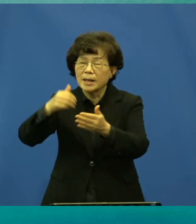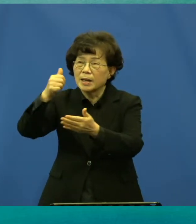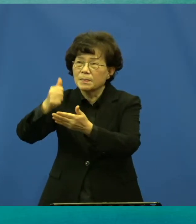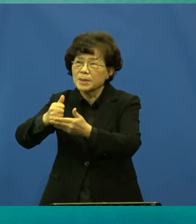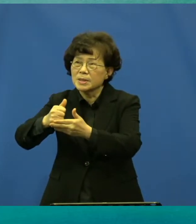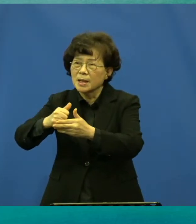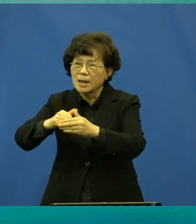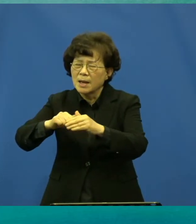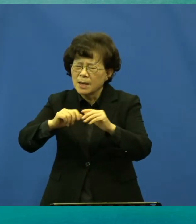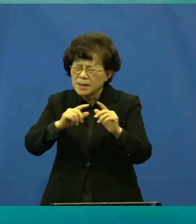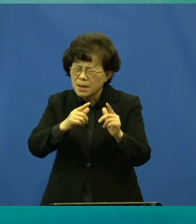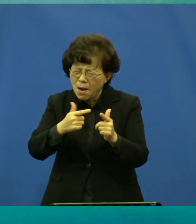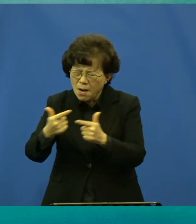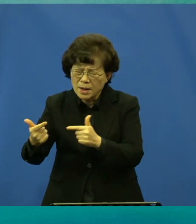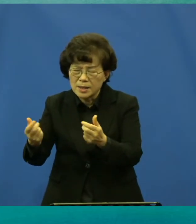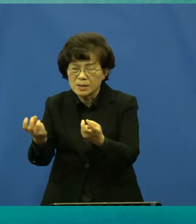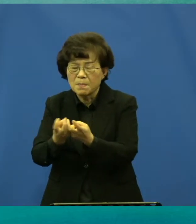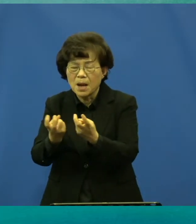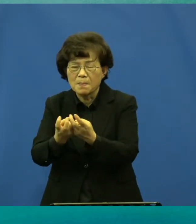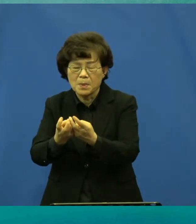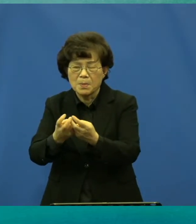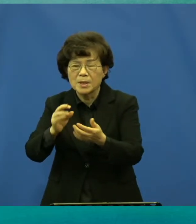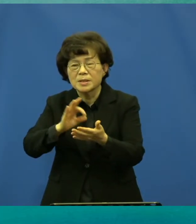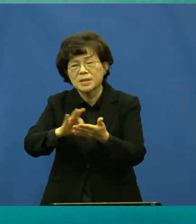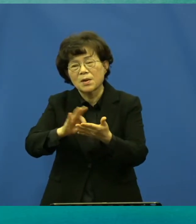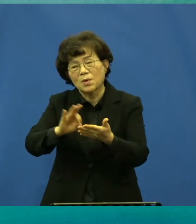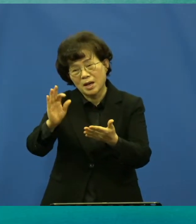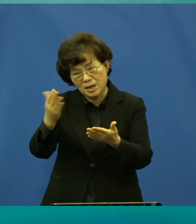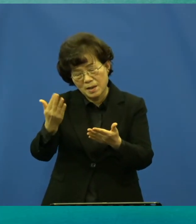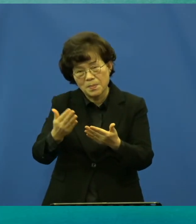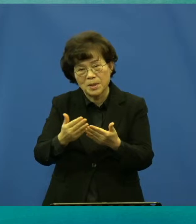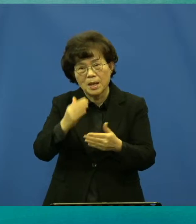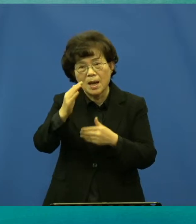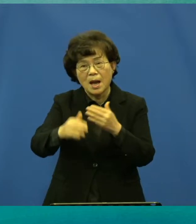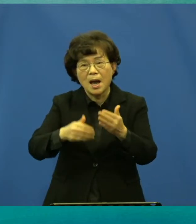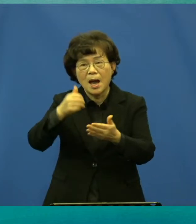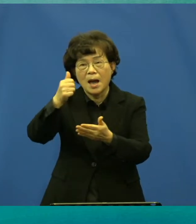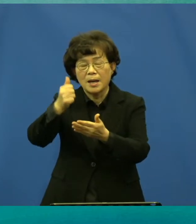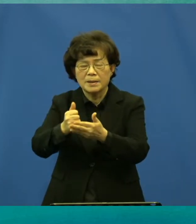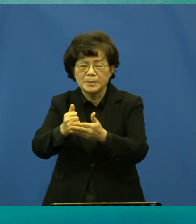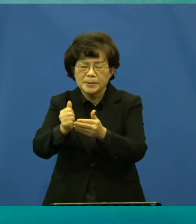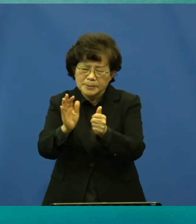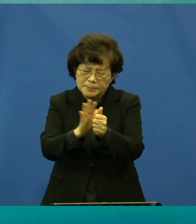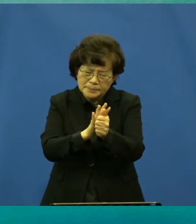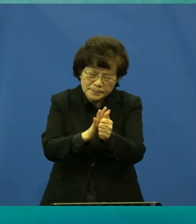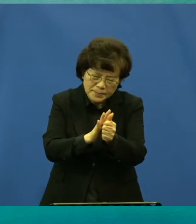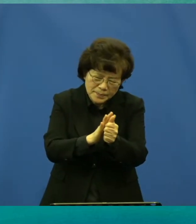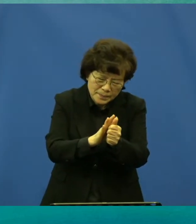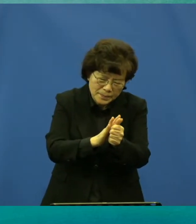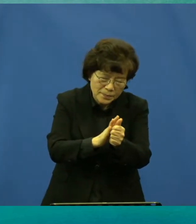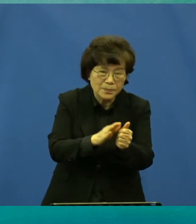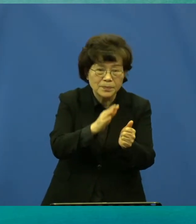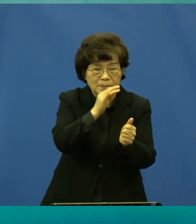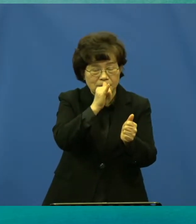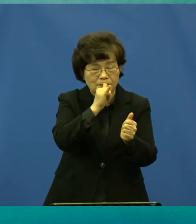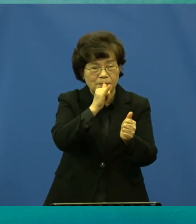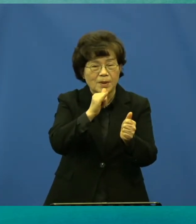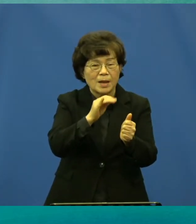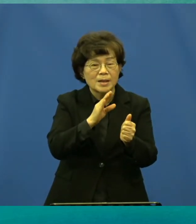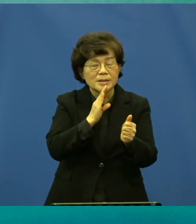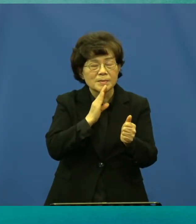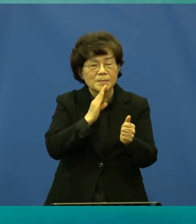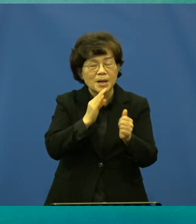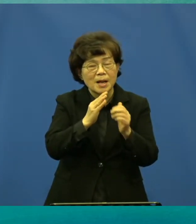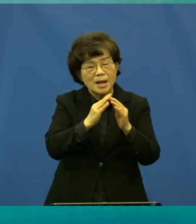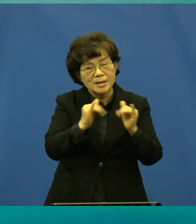동원하시죠. 수고를 마다하지 않습니다. 하나님은 공을 들이십니다. 참 사람이 그냥